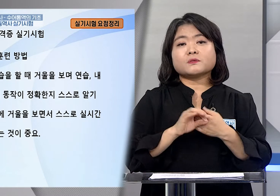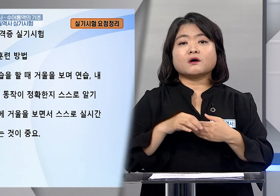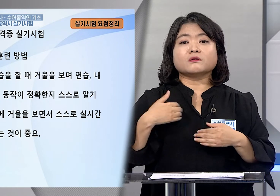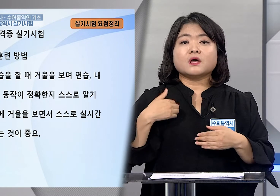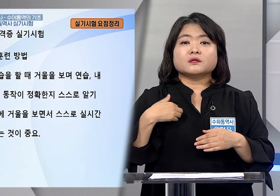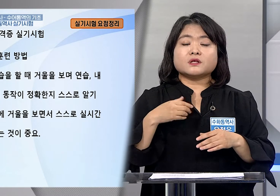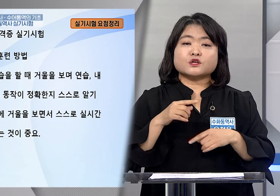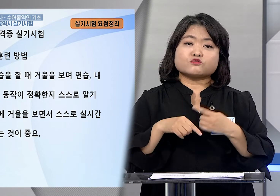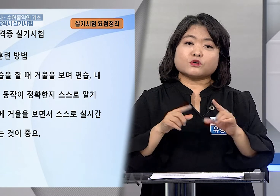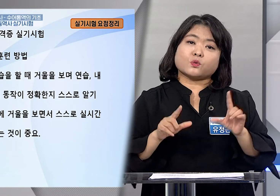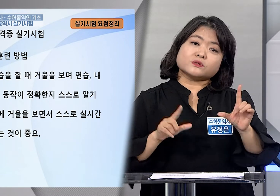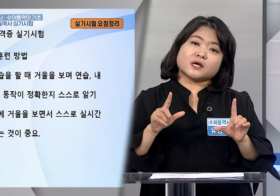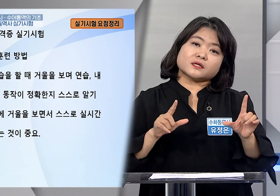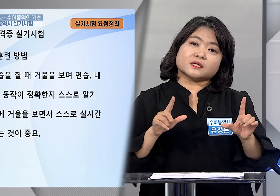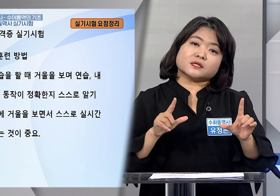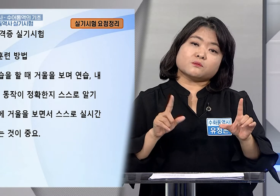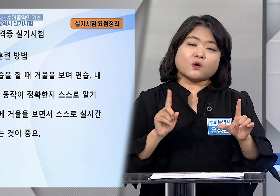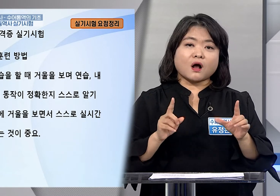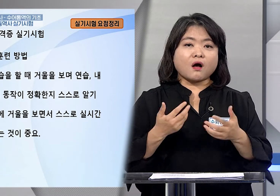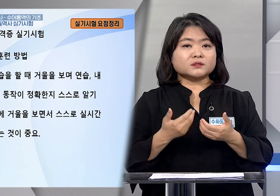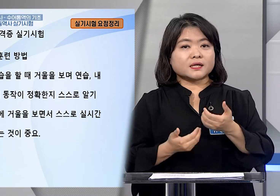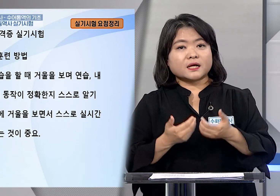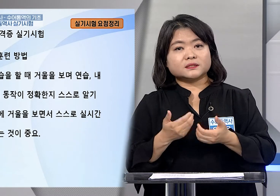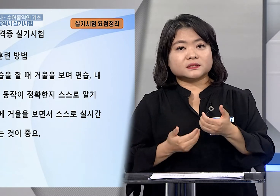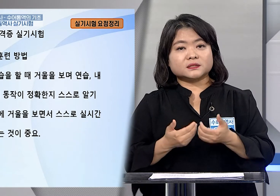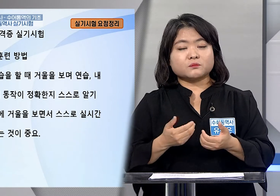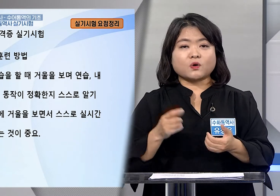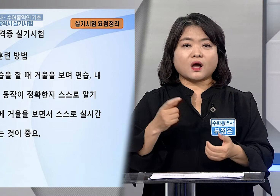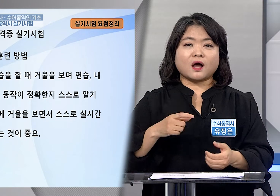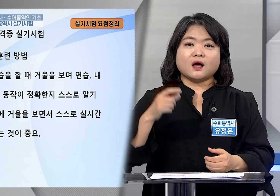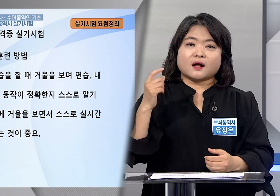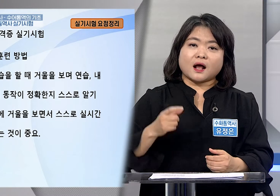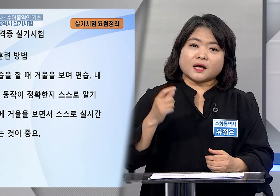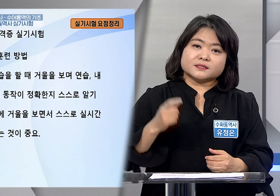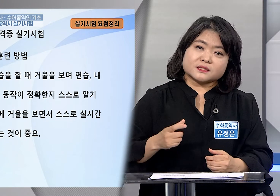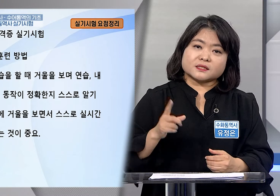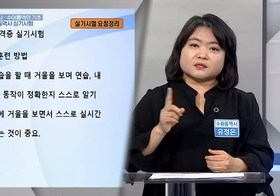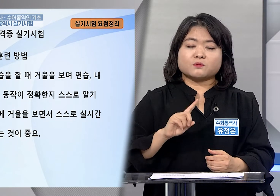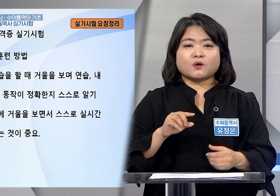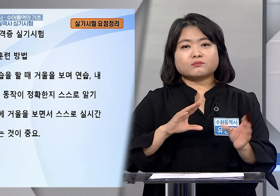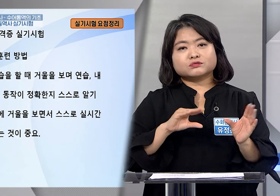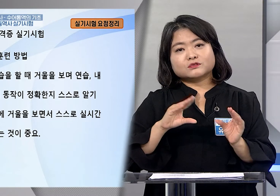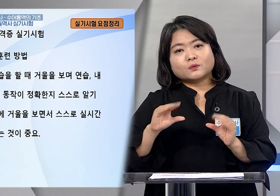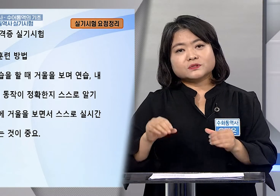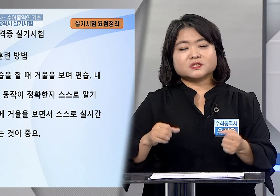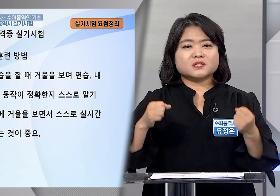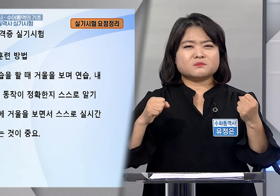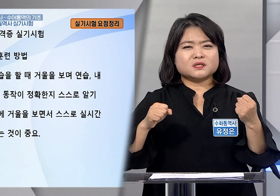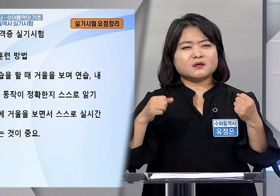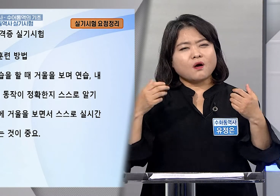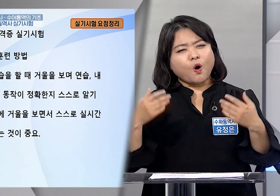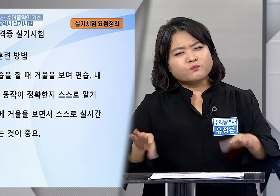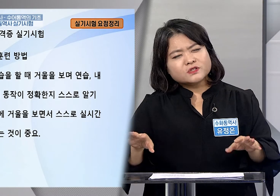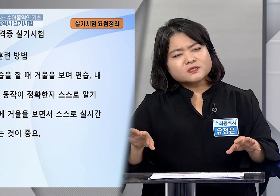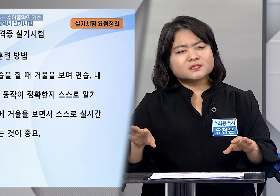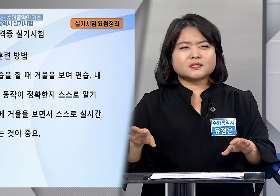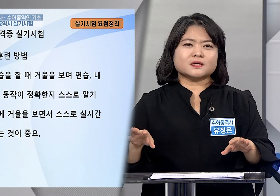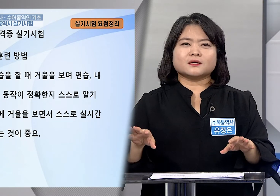그러면 내 수어 동작이 뭔가 어색한지 뭔가 강한지 뭔가 부드러운지 힘이 없는지